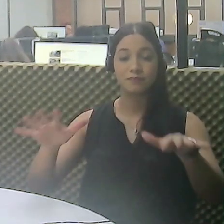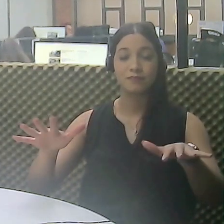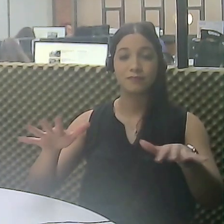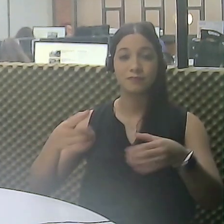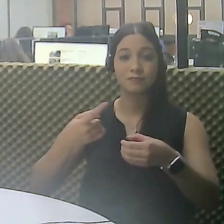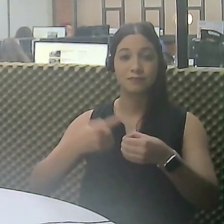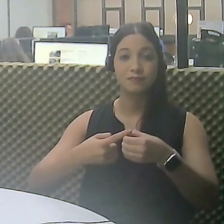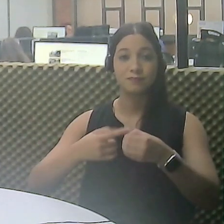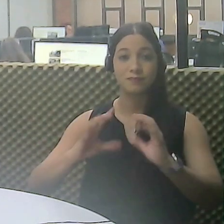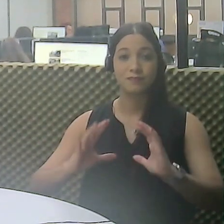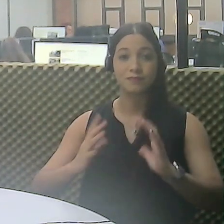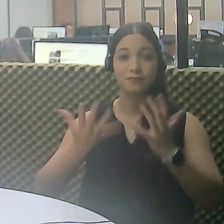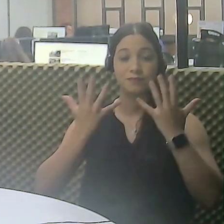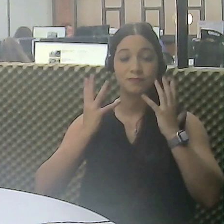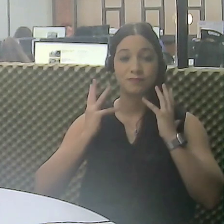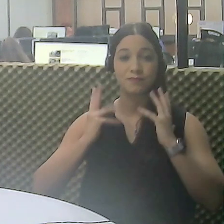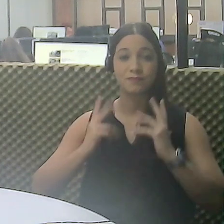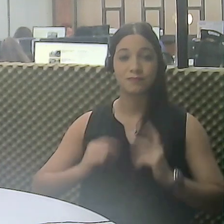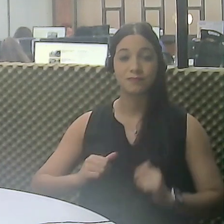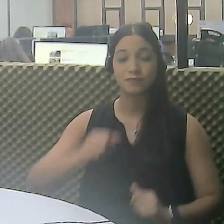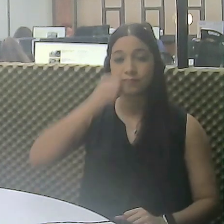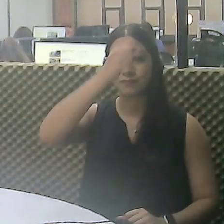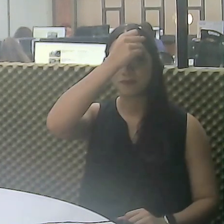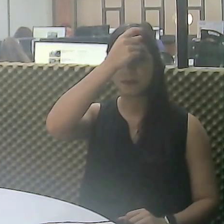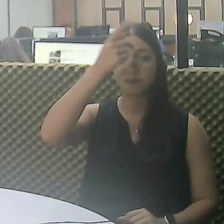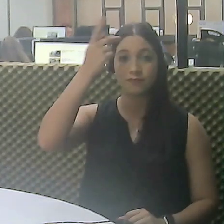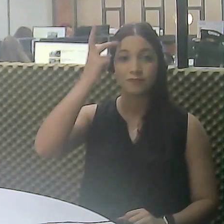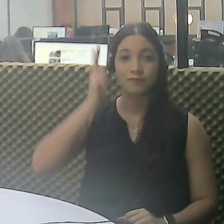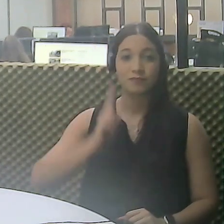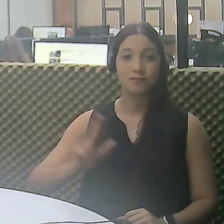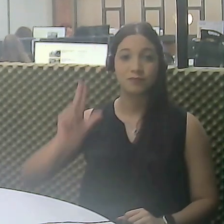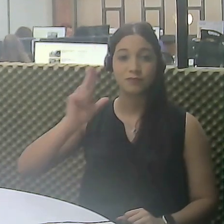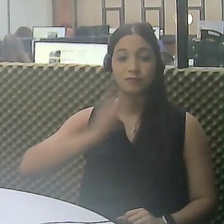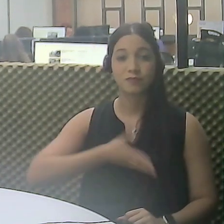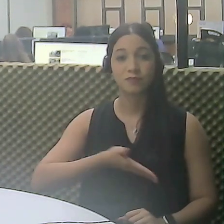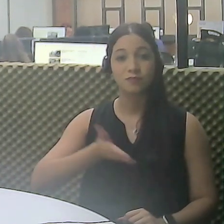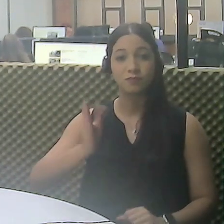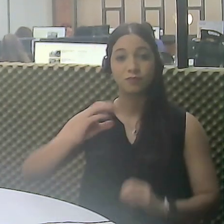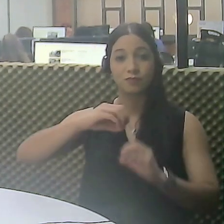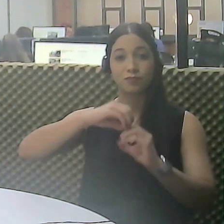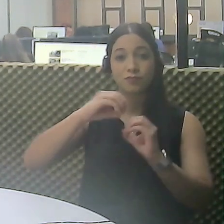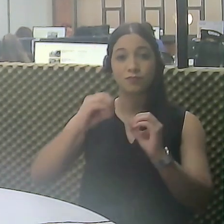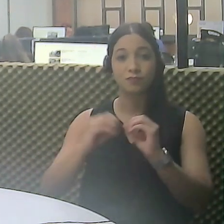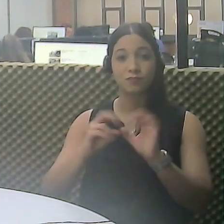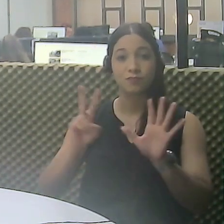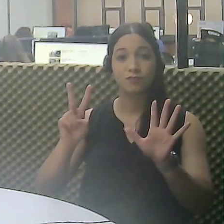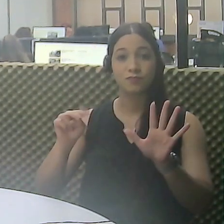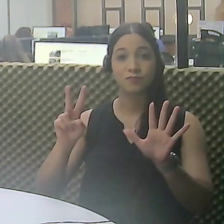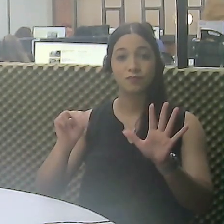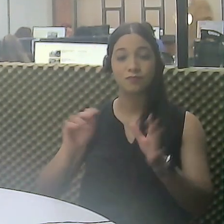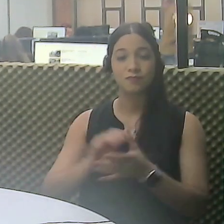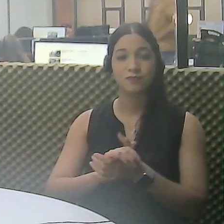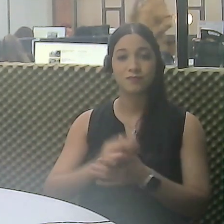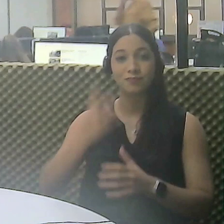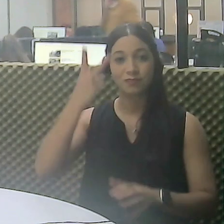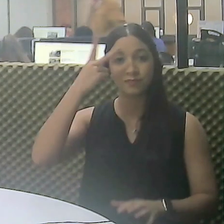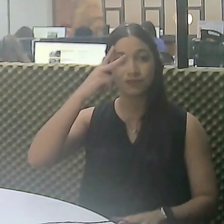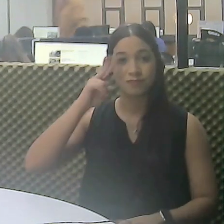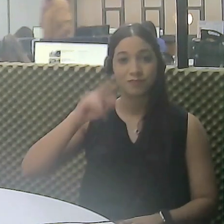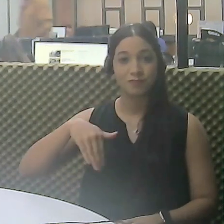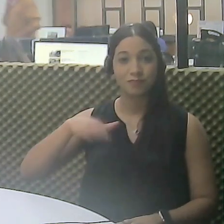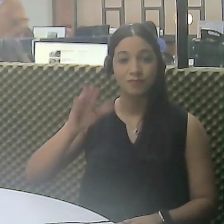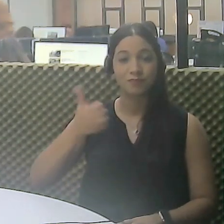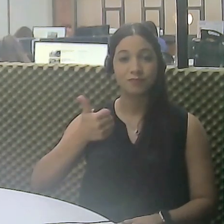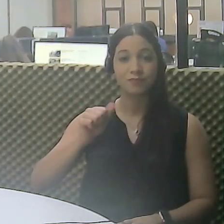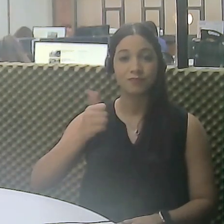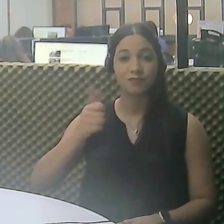O mutirão Cidade Limpa da Prefeitura de Uberlândia chegou ao bairro Shopping Park neste último fim de semana. Em dois dias, mais de 11